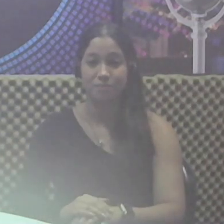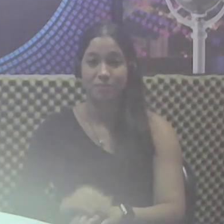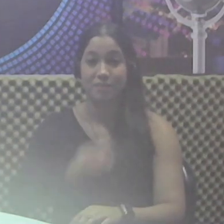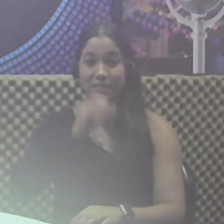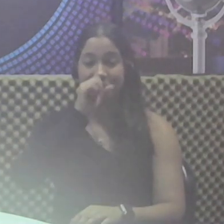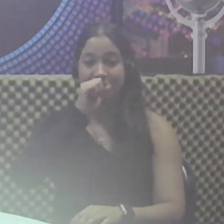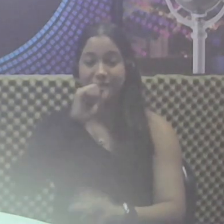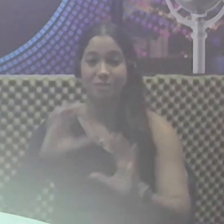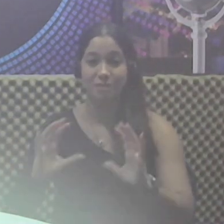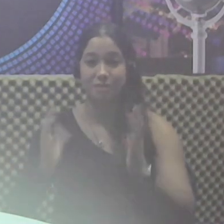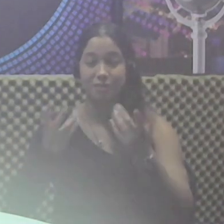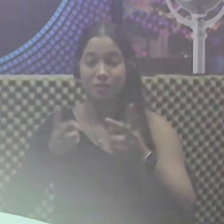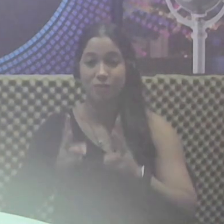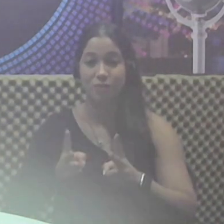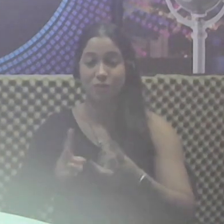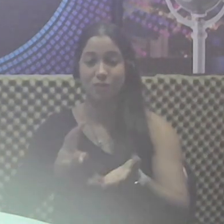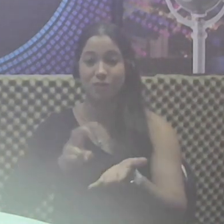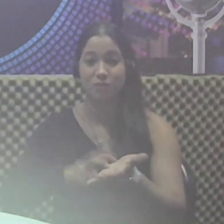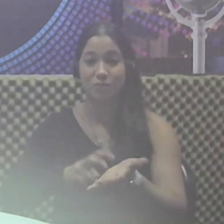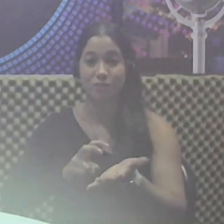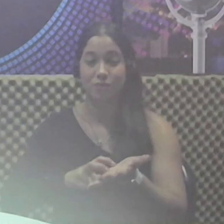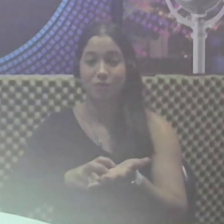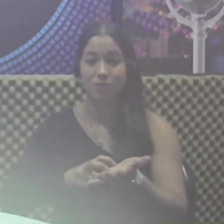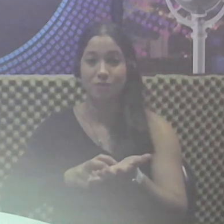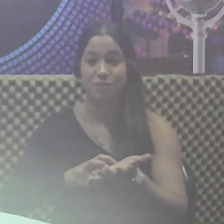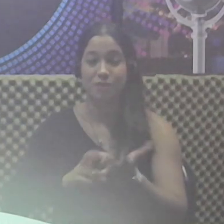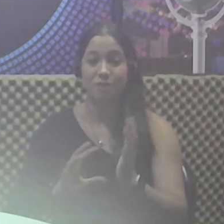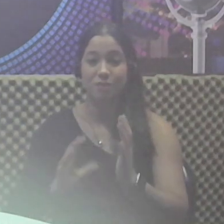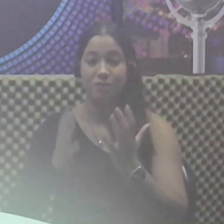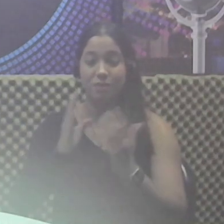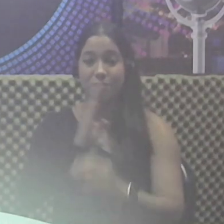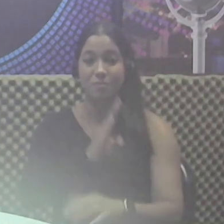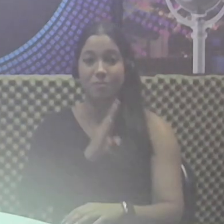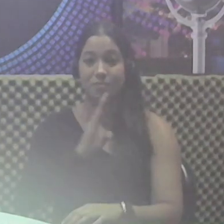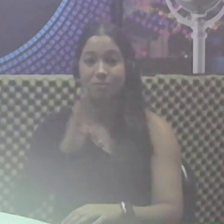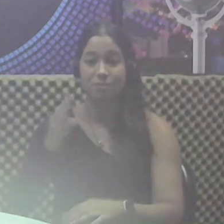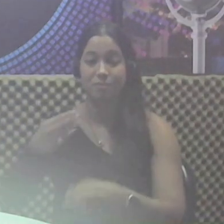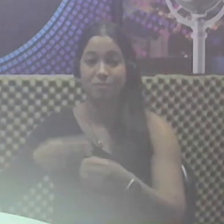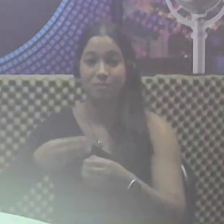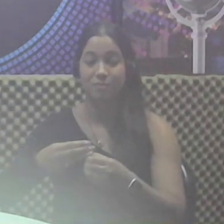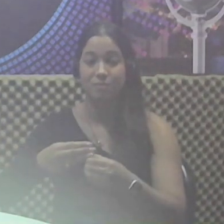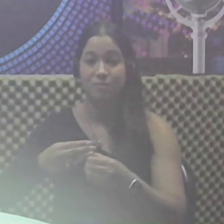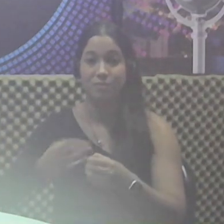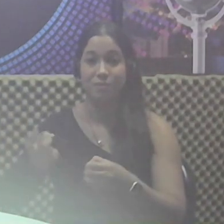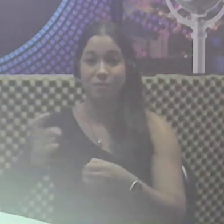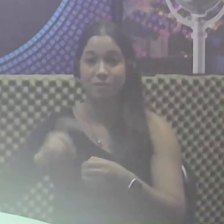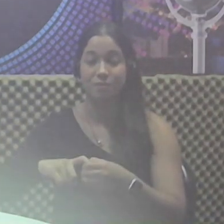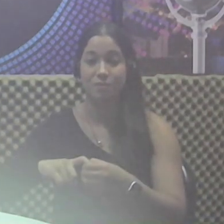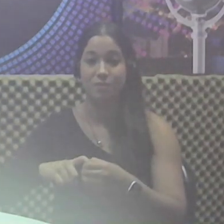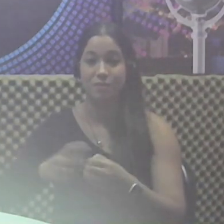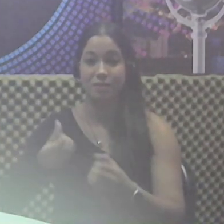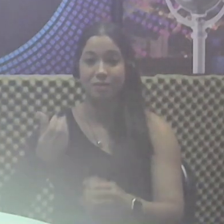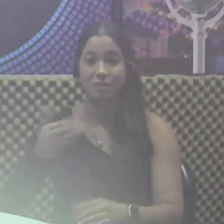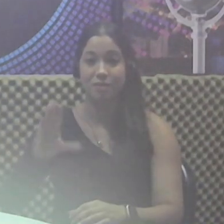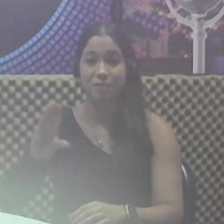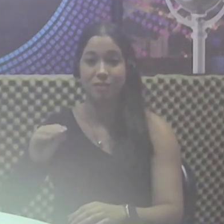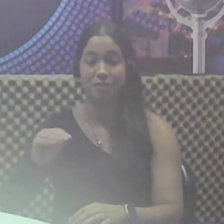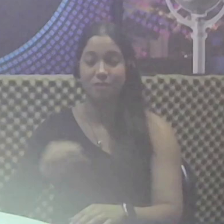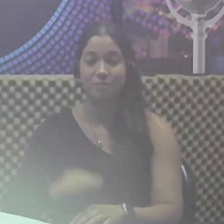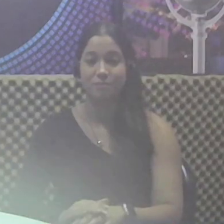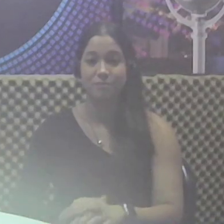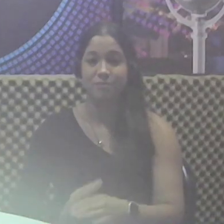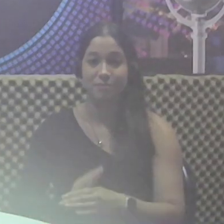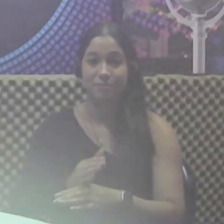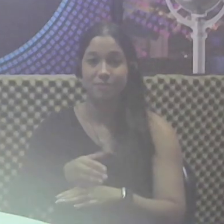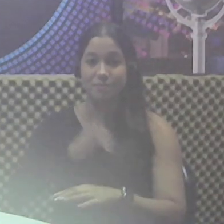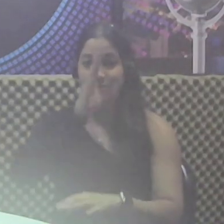o festejo continua pela manhã, com o arraial da Biblioteca Municipal e sendo retomada às 6h30 da noite. A entrada